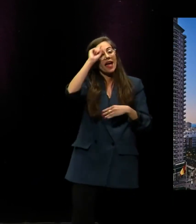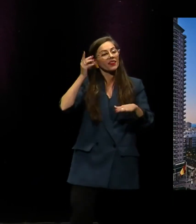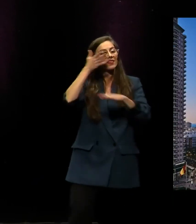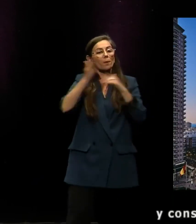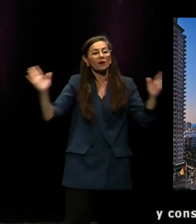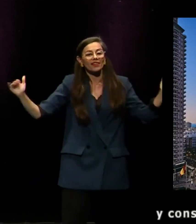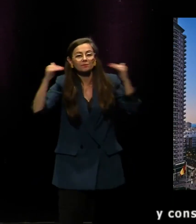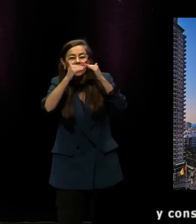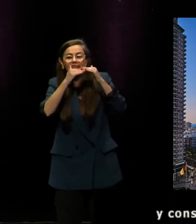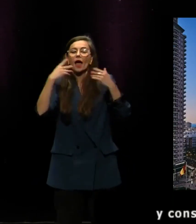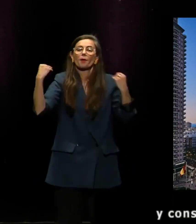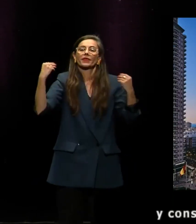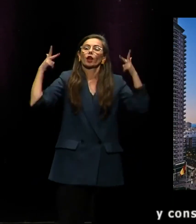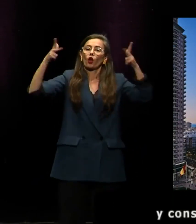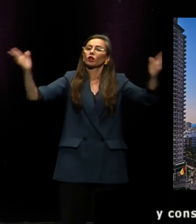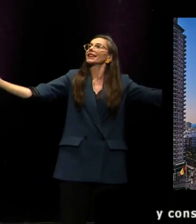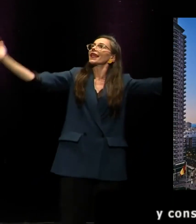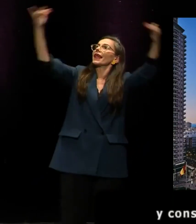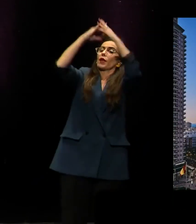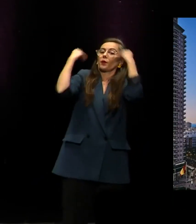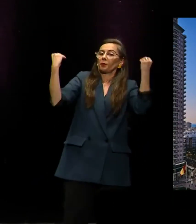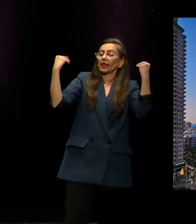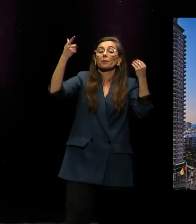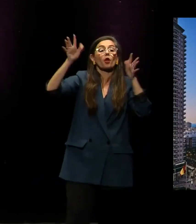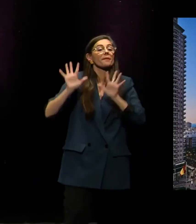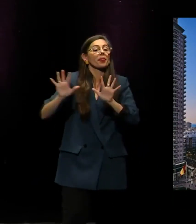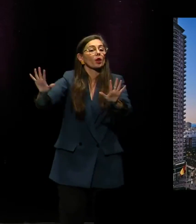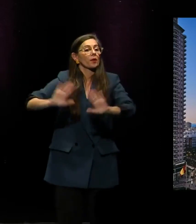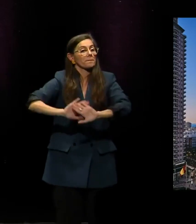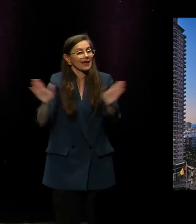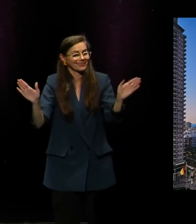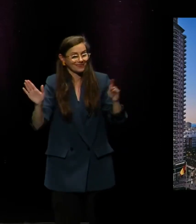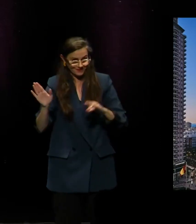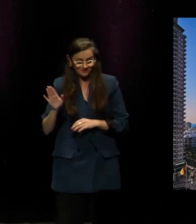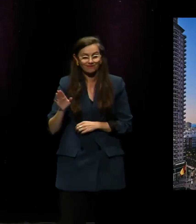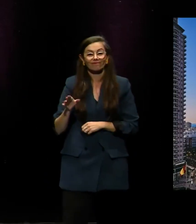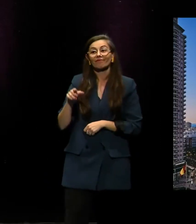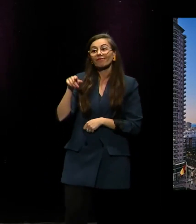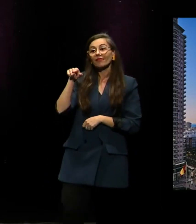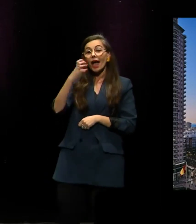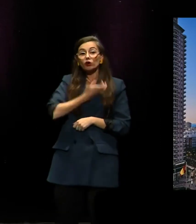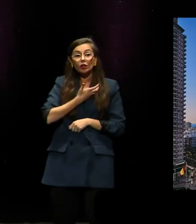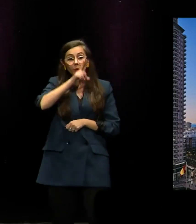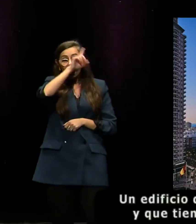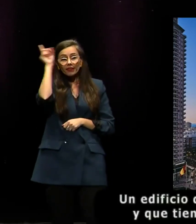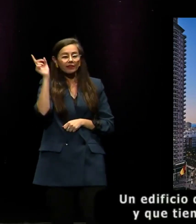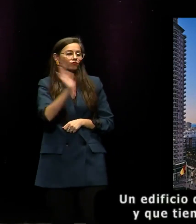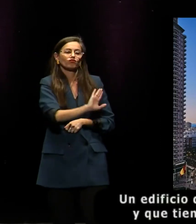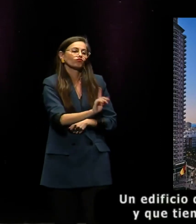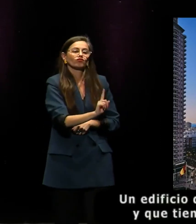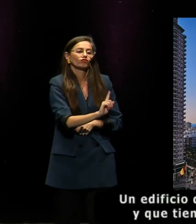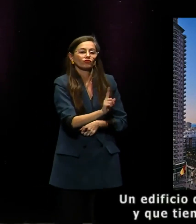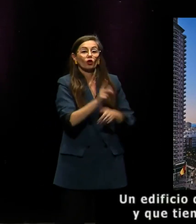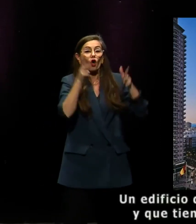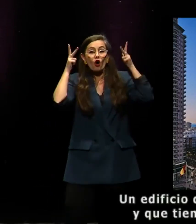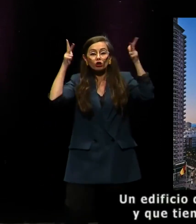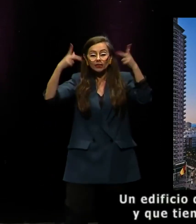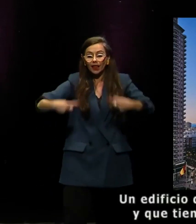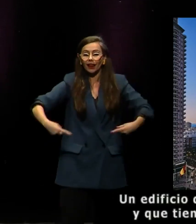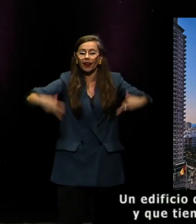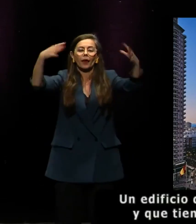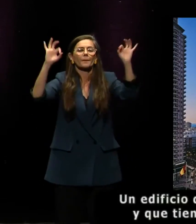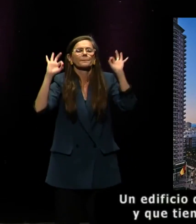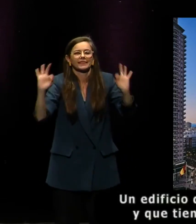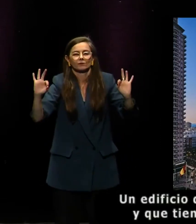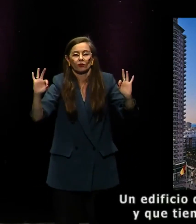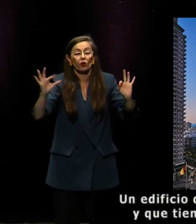que pertenece a la historia de Madrid. Es decir, queremos construir un hotel en este edificio abandonado y para